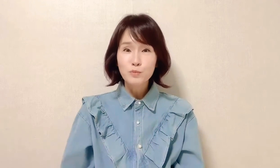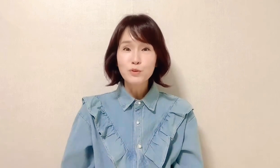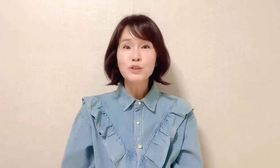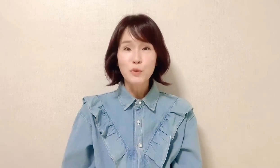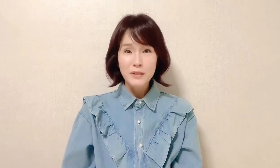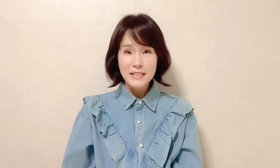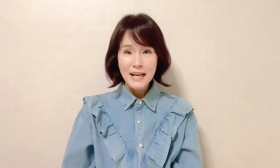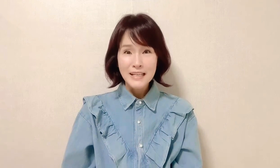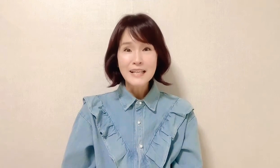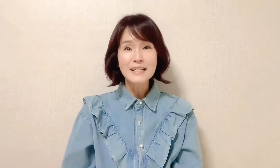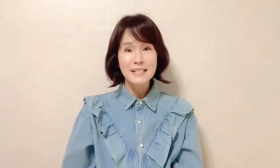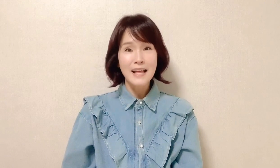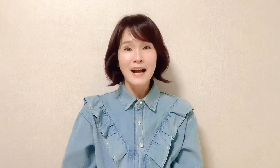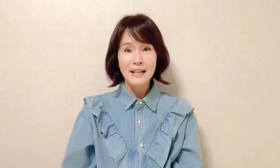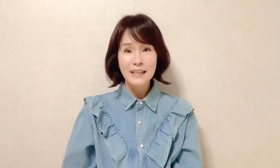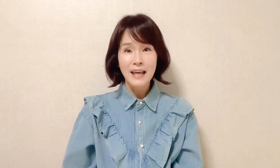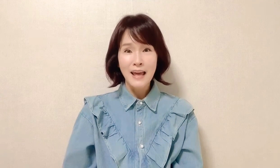눈물 골짜기 지나갈 때에